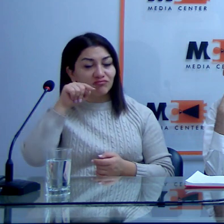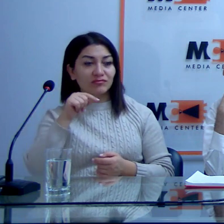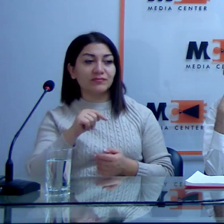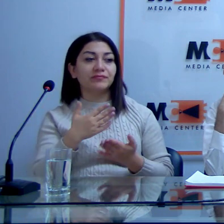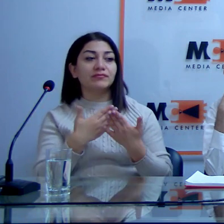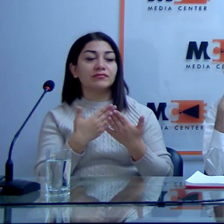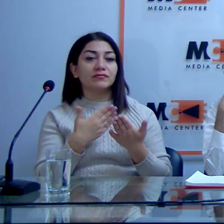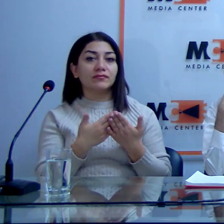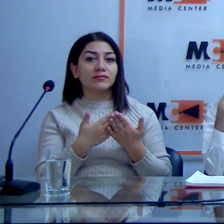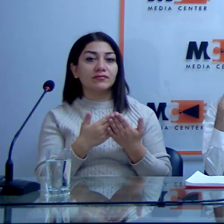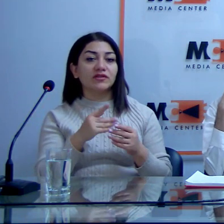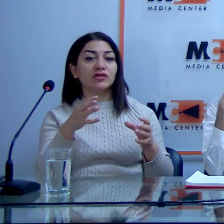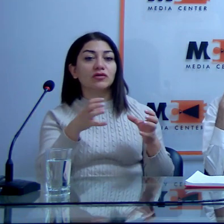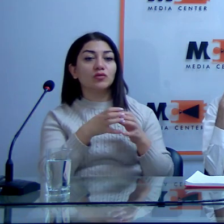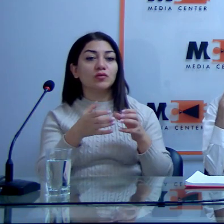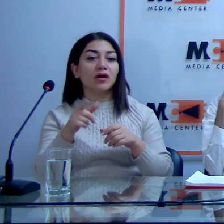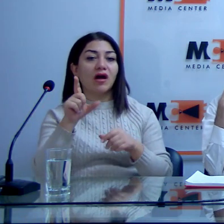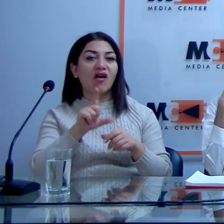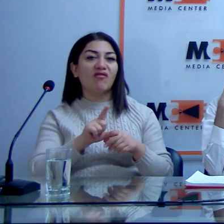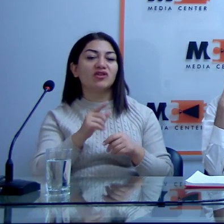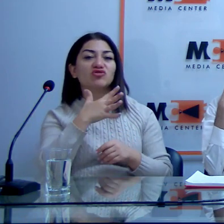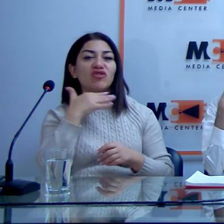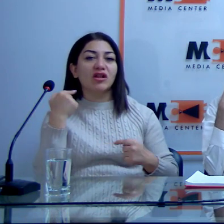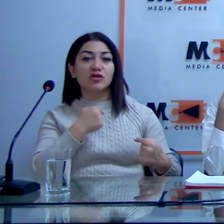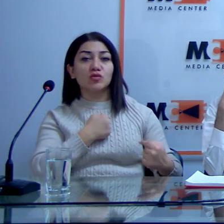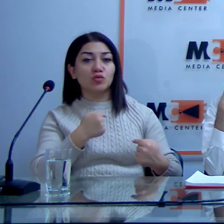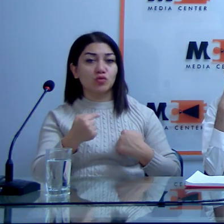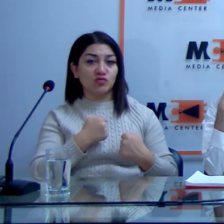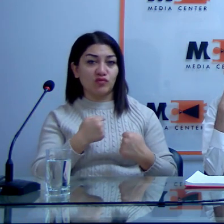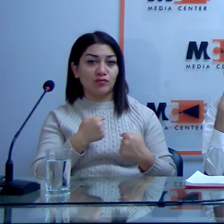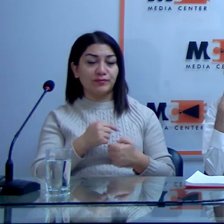որ խմբերն են ավելի խոցելի այս հարցում,